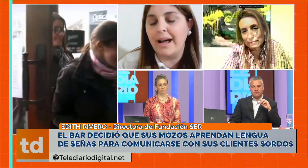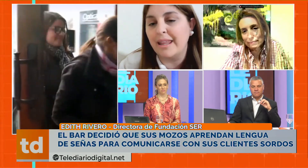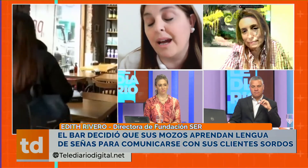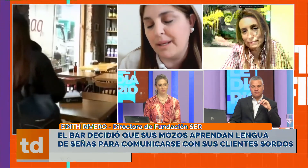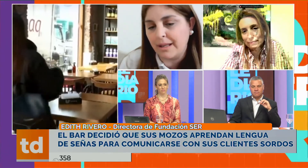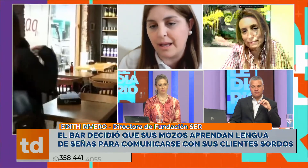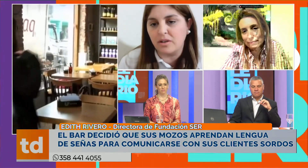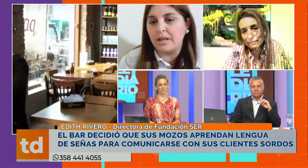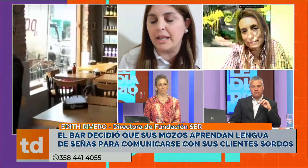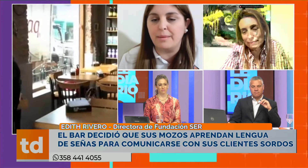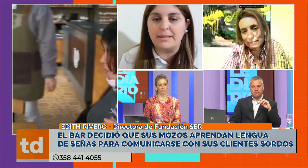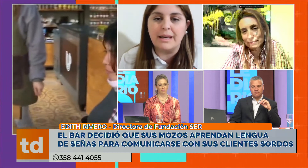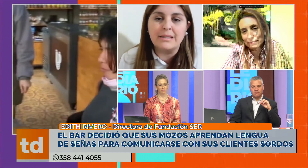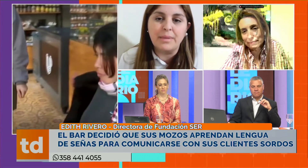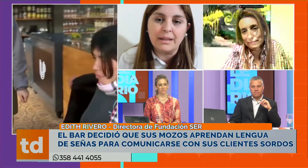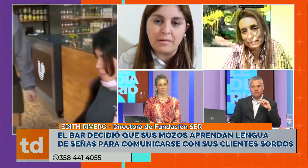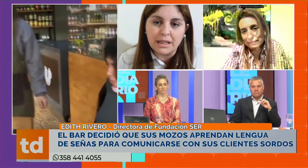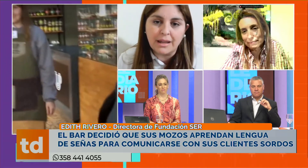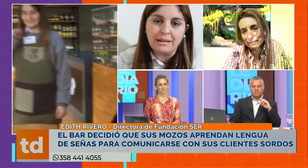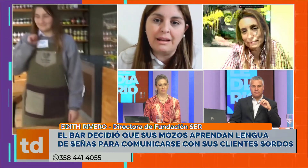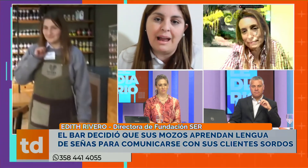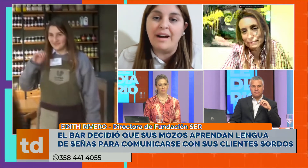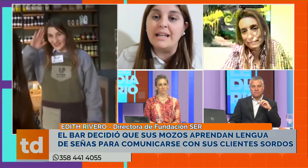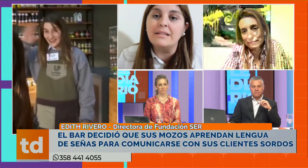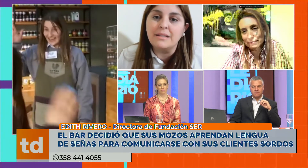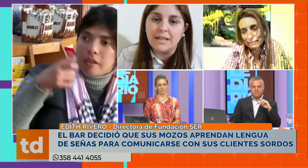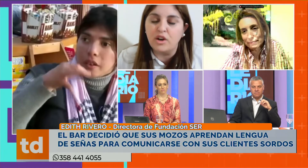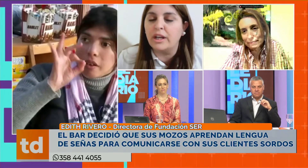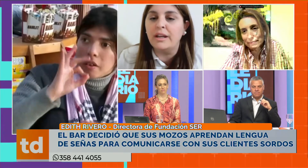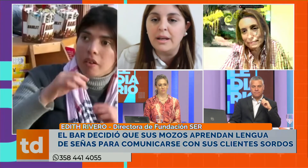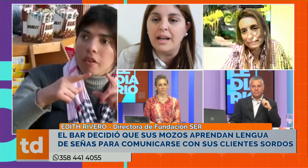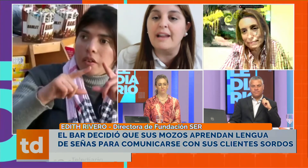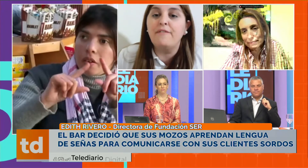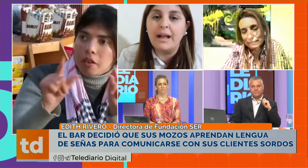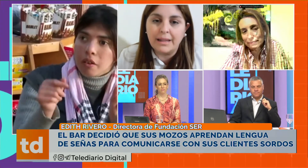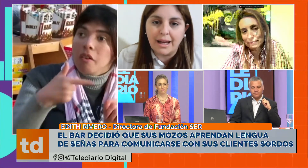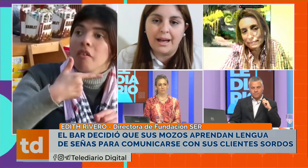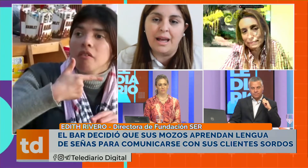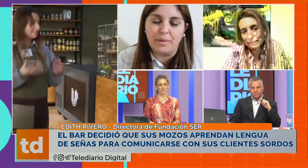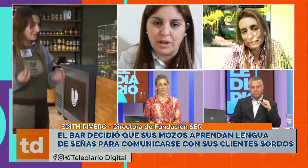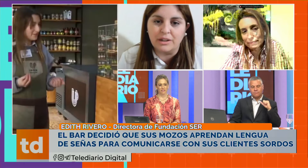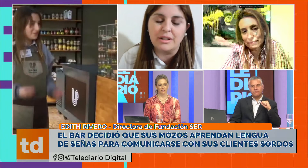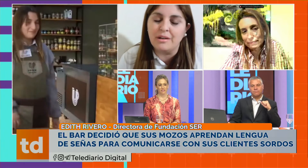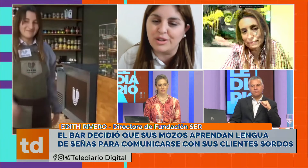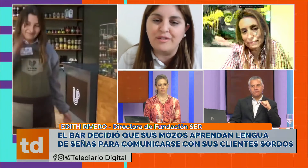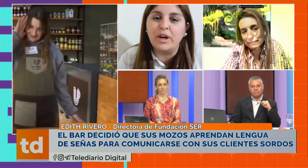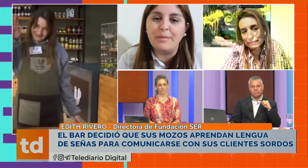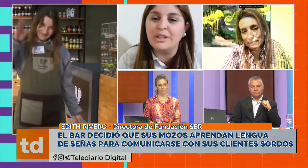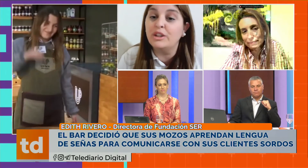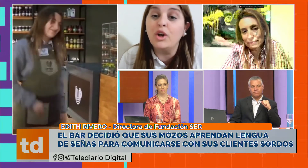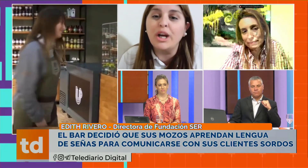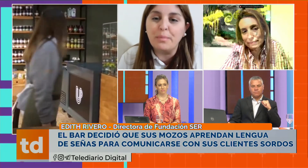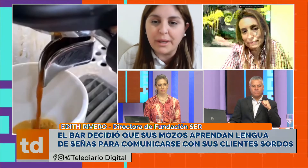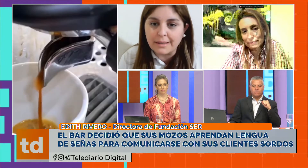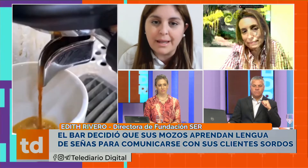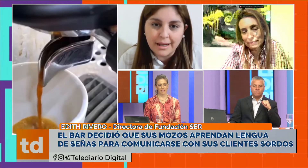discapacidad, ¿no? La discapacidad siempre está vista desde la falencia, lo que le falta a la persona. Entonces, nos enfocamos en todo lo que